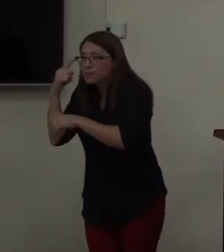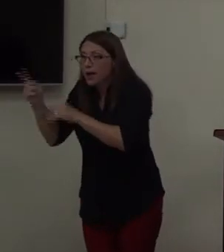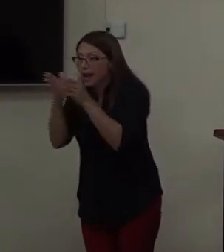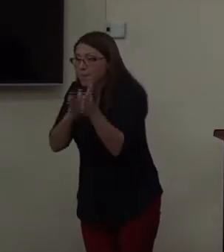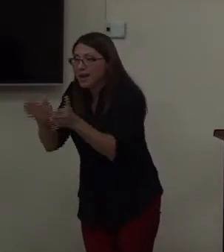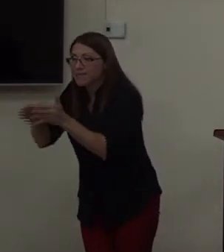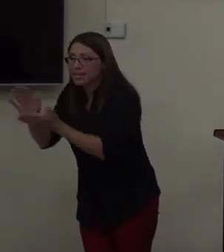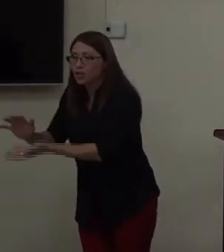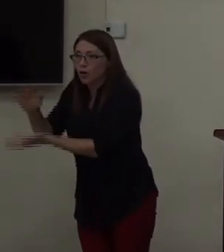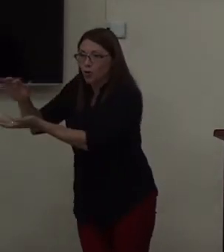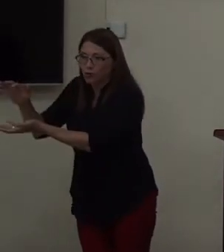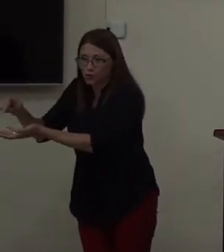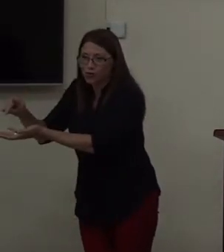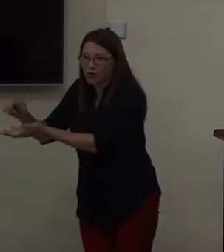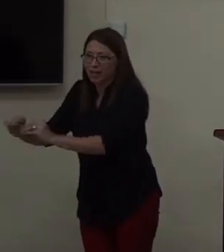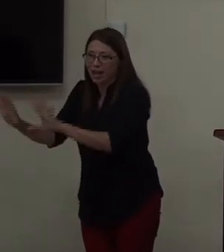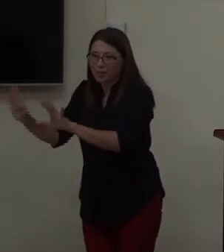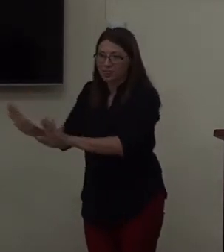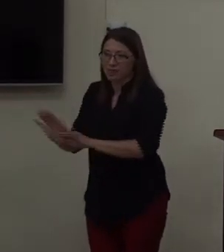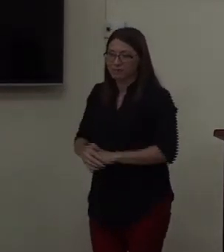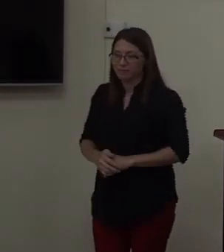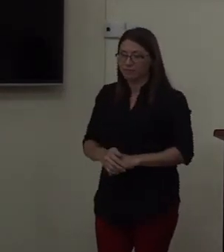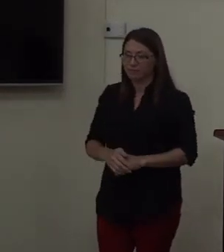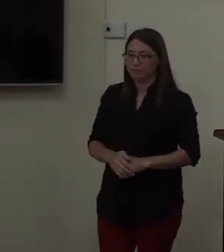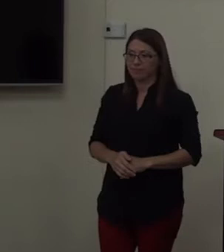corpus, claramente.